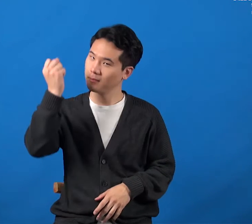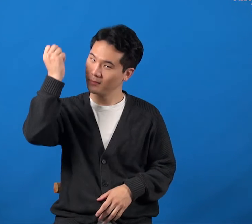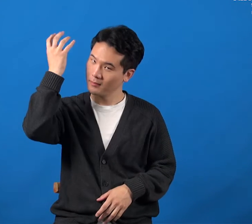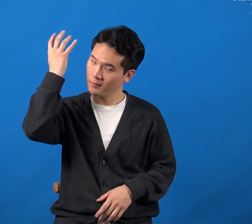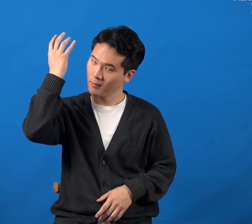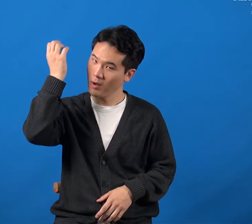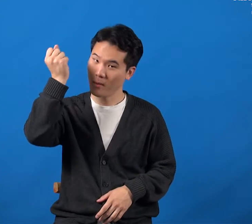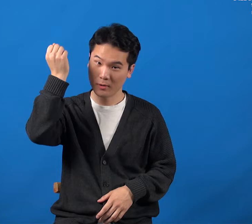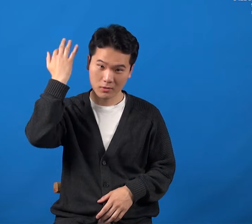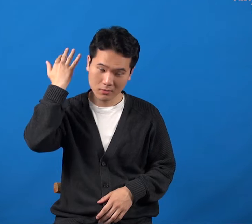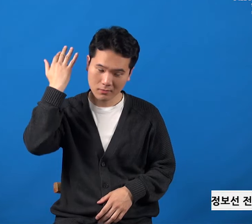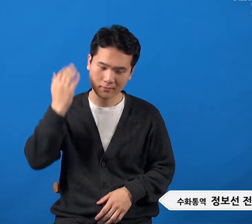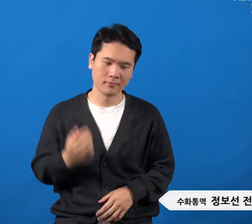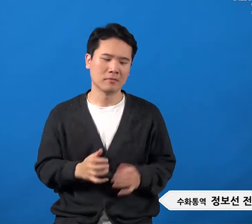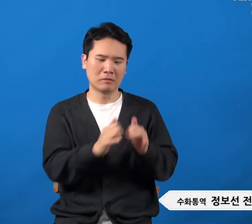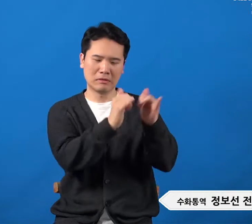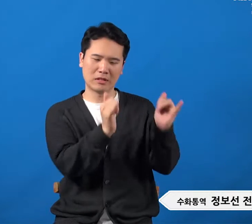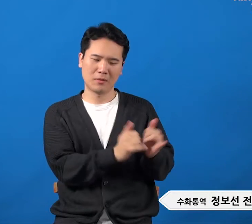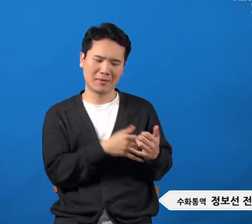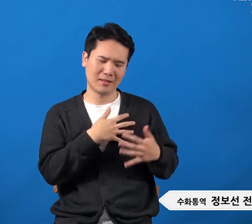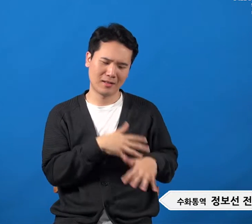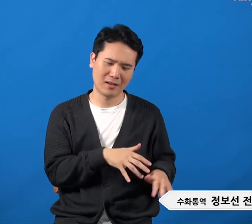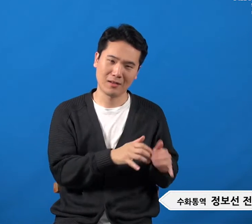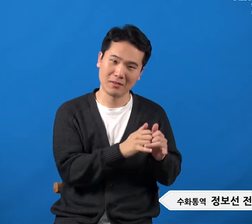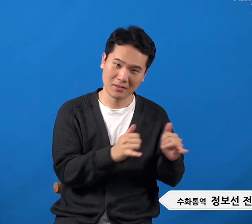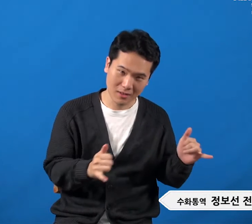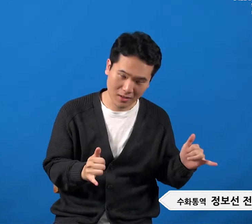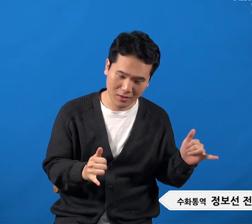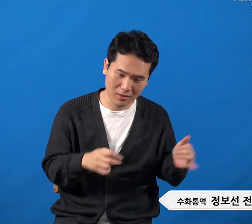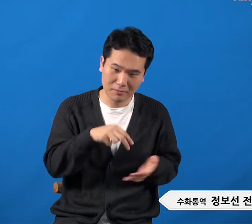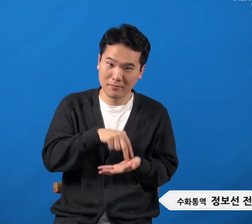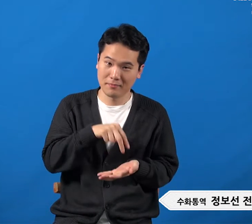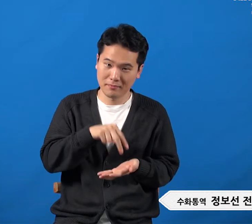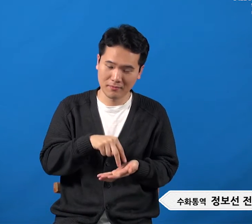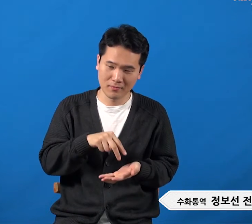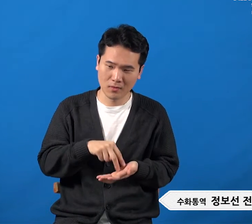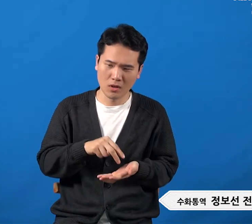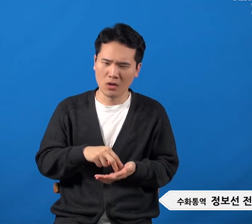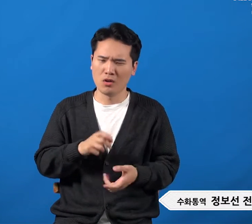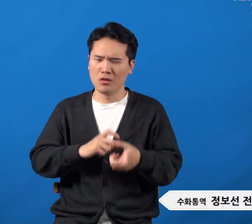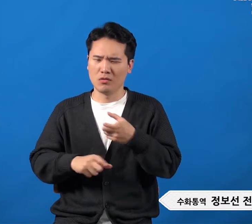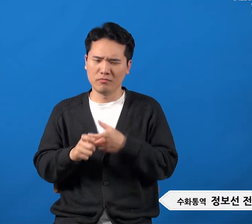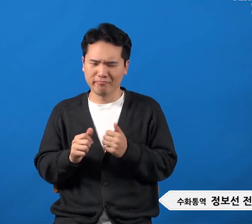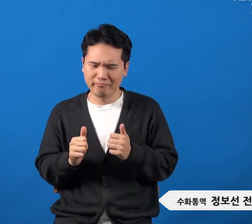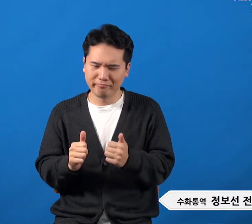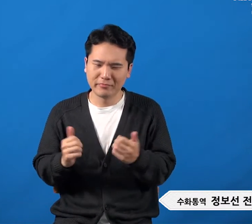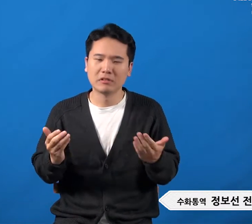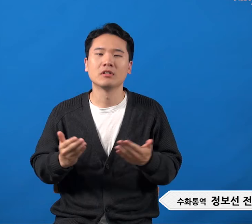며칠 전 사회적 약자의 편에서 비교적 선명한 정체성을 가지고 일해오던